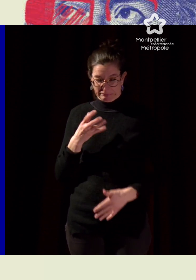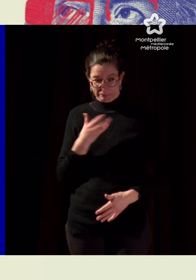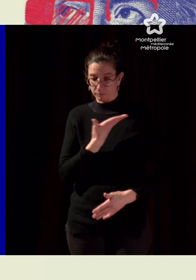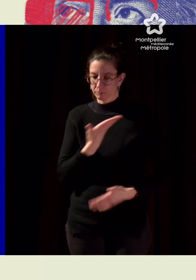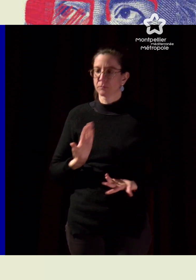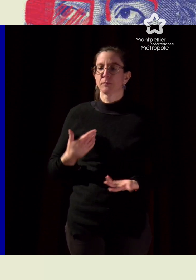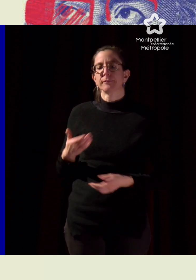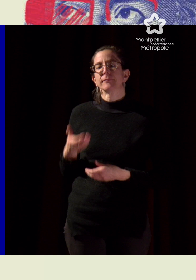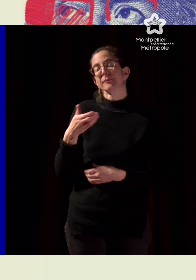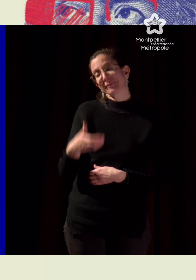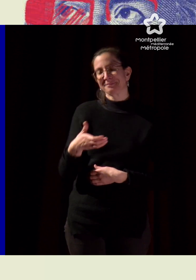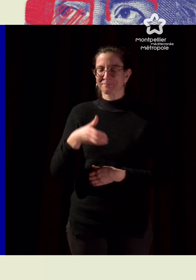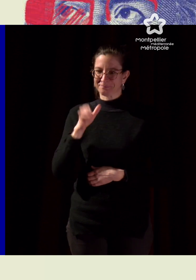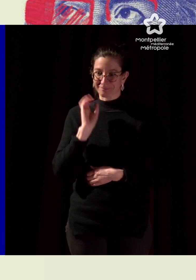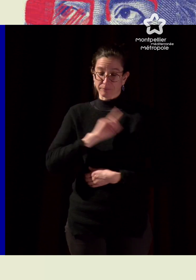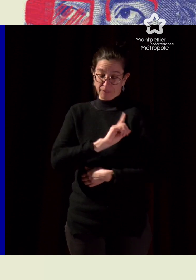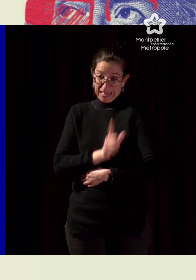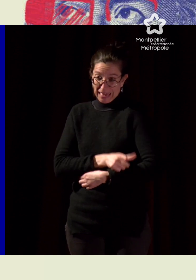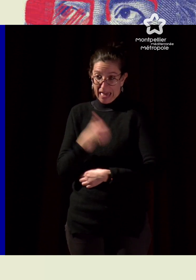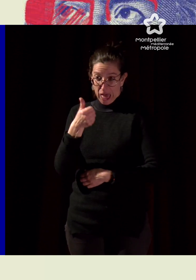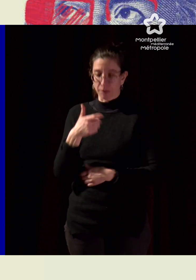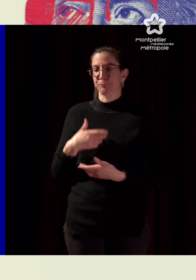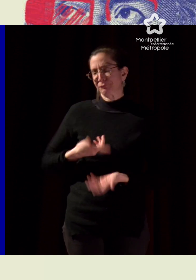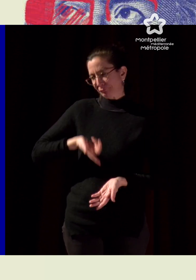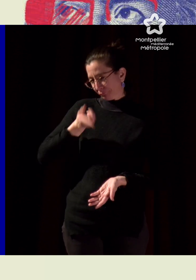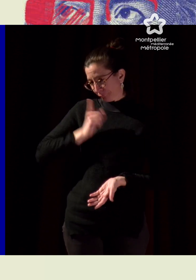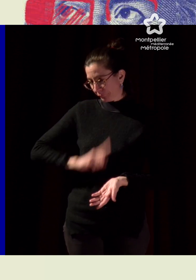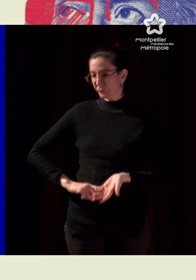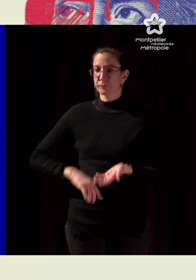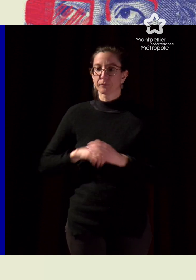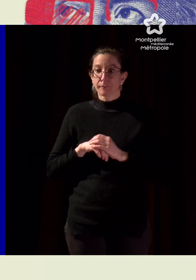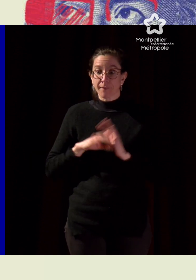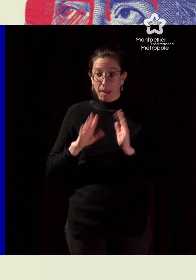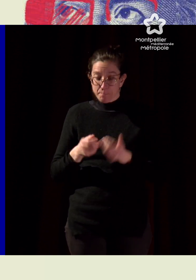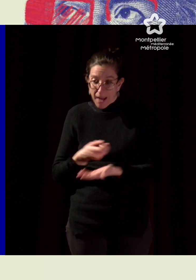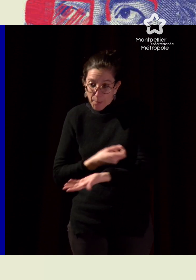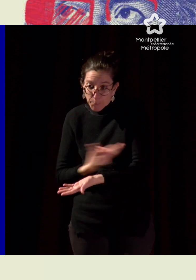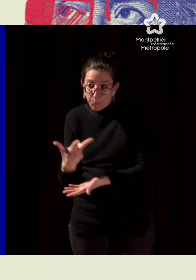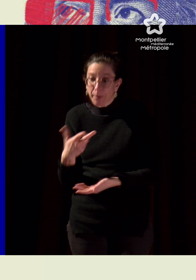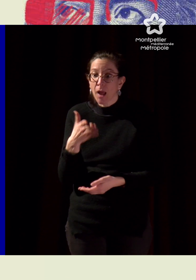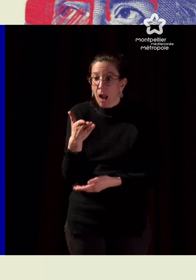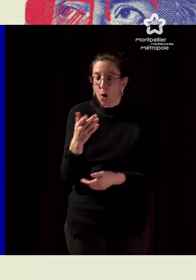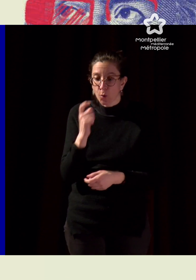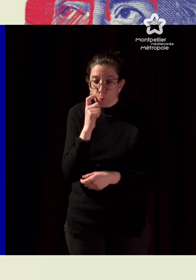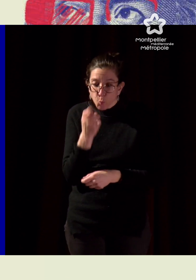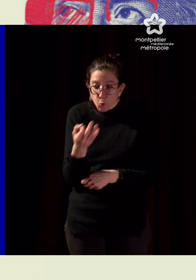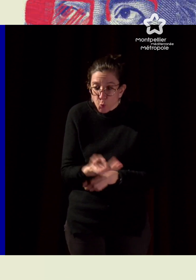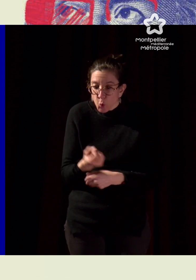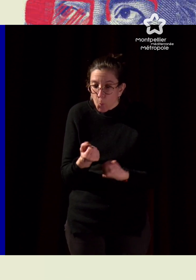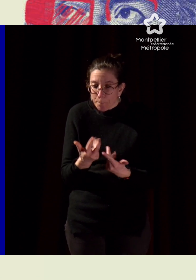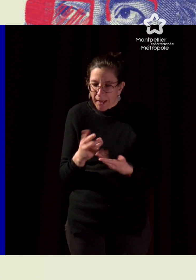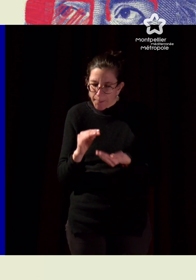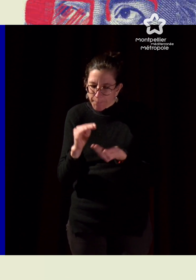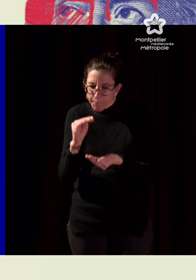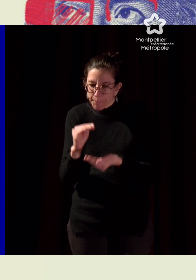Donc, on donne ça, donc l'équivalent d'1 litre de lait. On mesure la glycémie. Si vous avez votre lactase persistante,